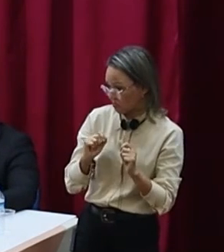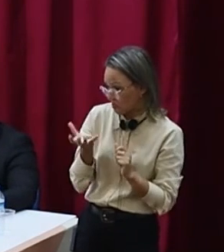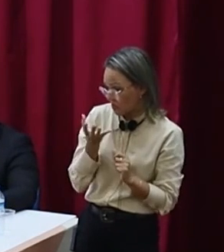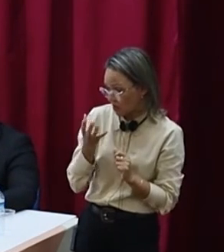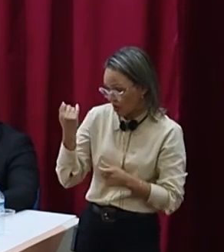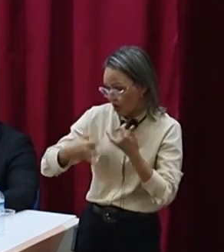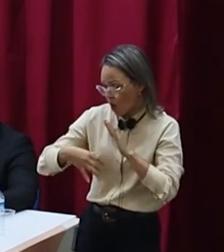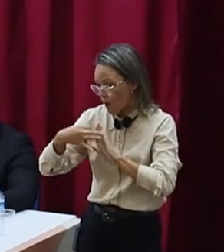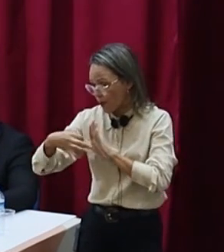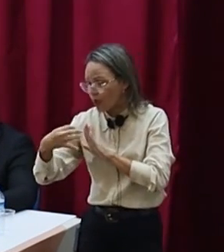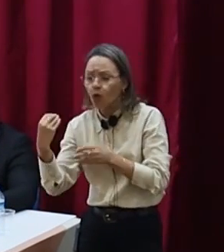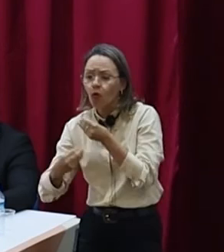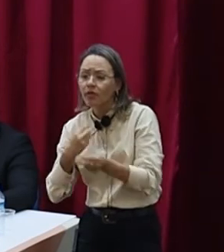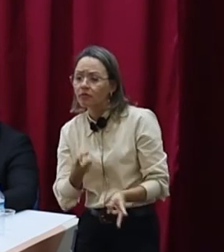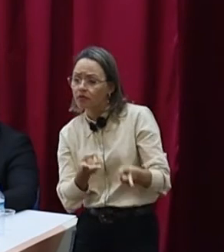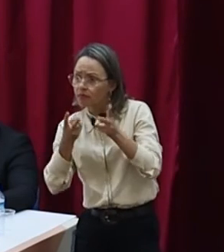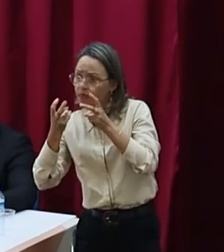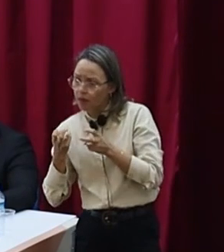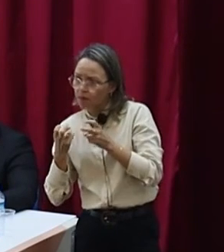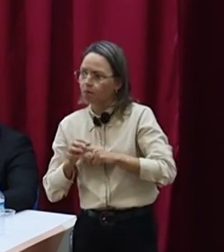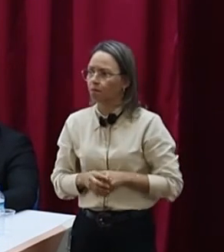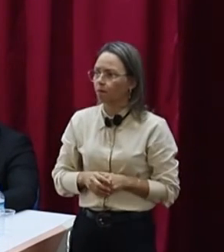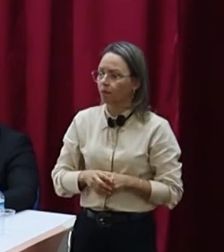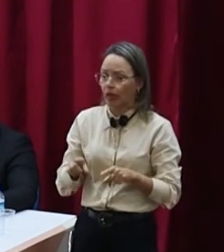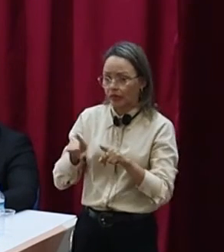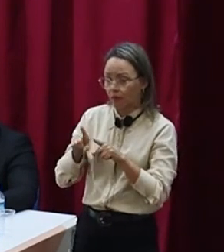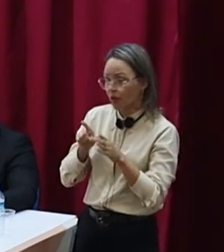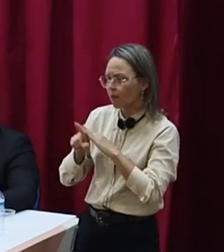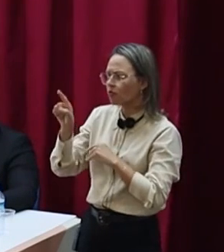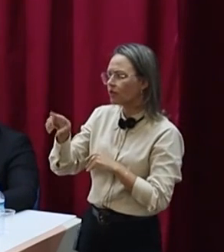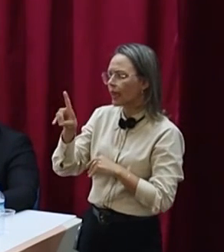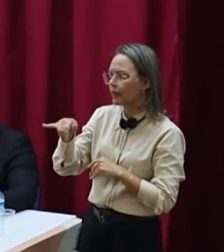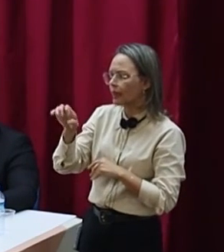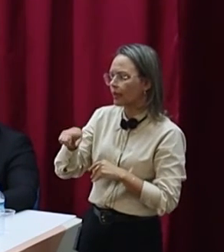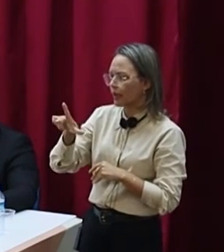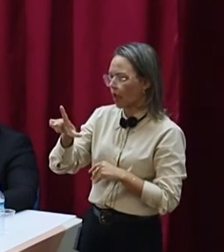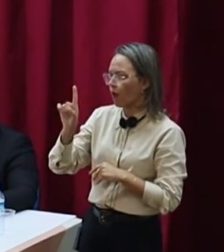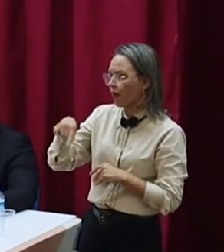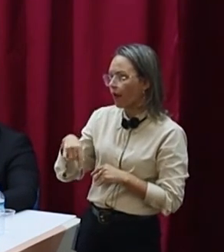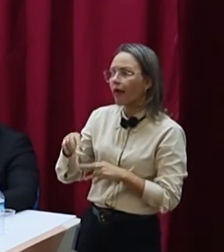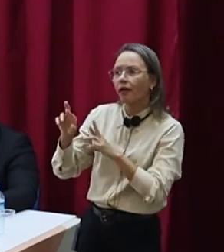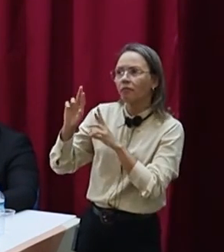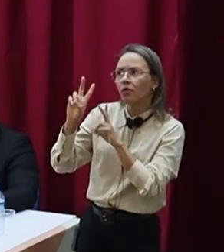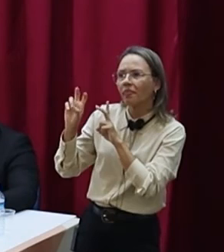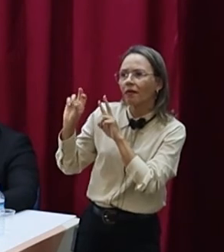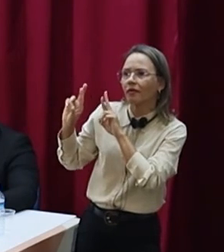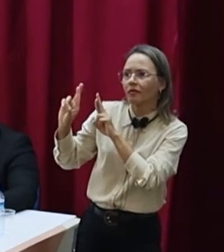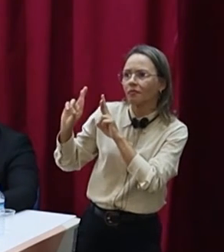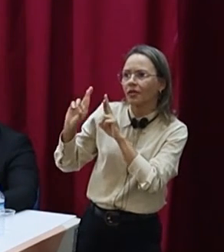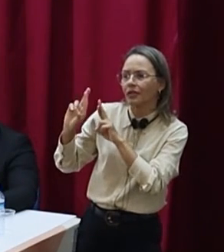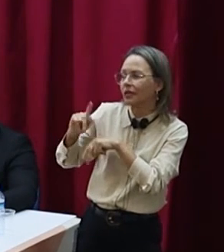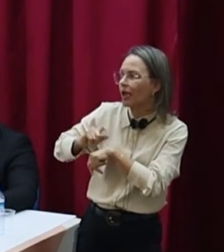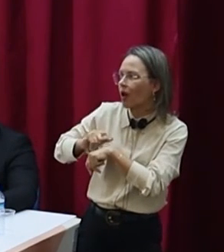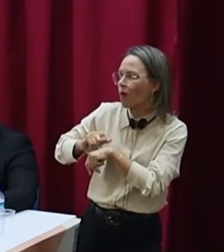talvez, né, como é que vocês percebem isso? E o outro elemento para você, Daniel, eu estava pensando sobre a questão da esperança, e aquele